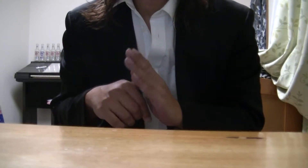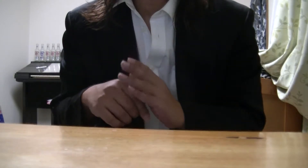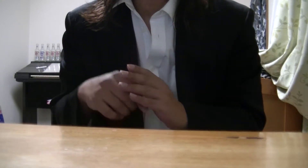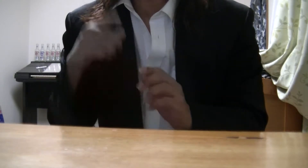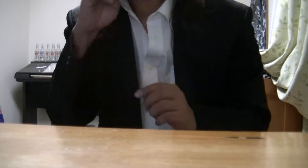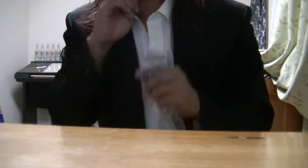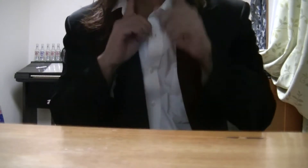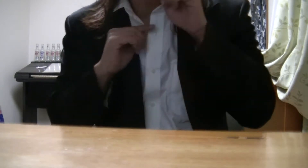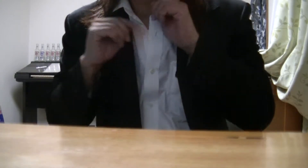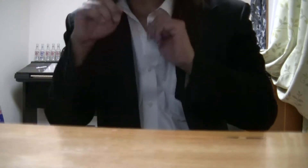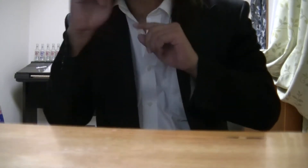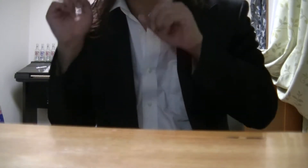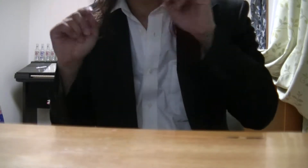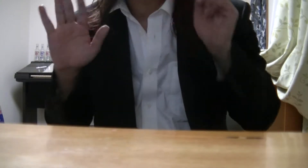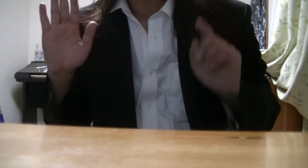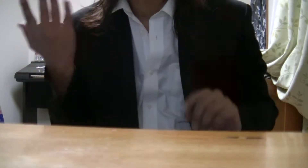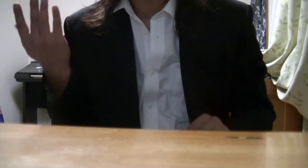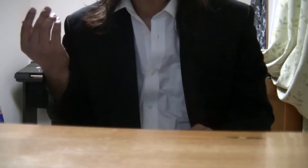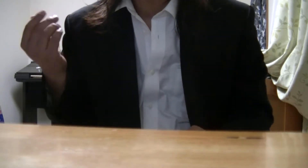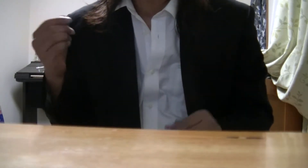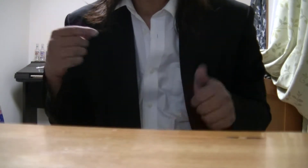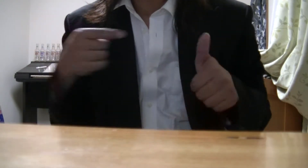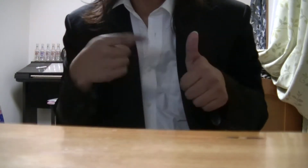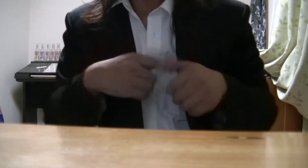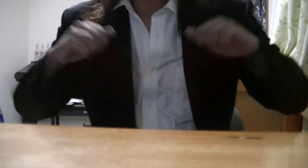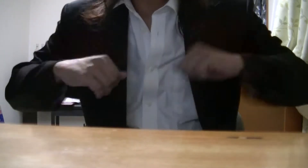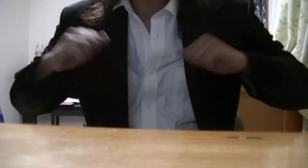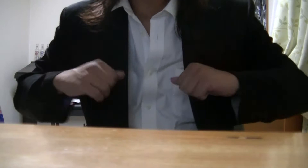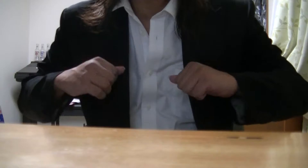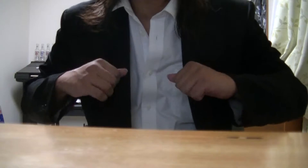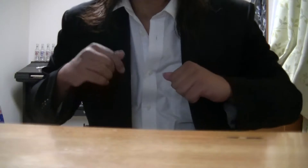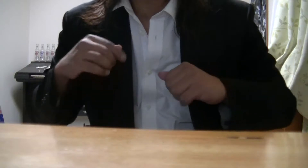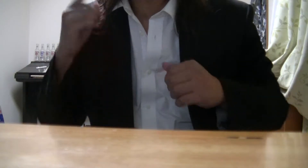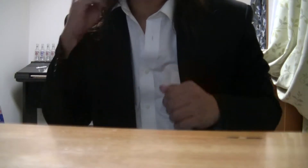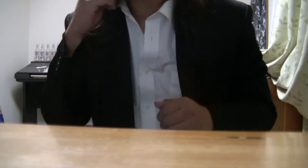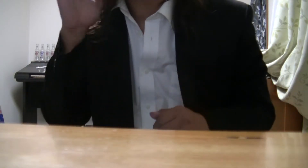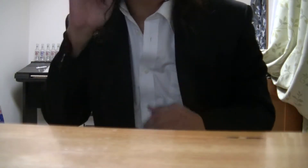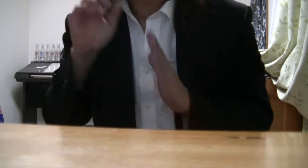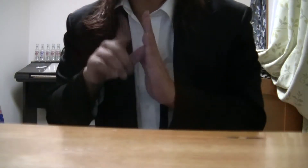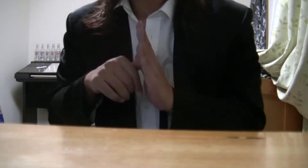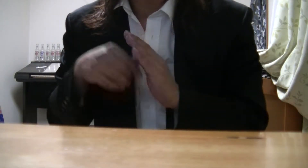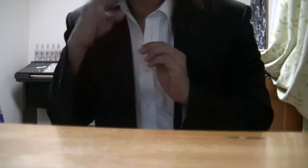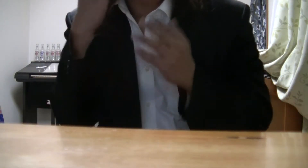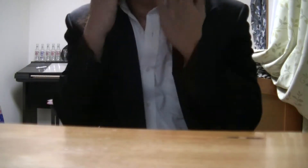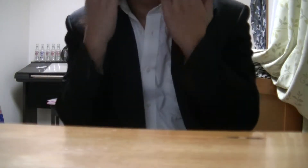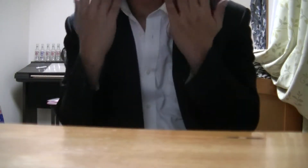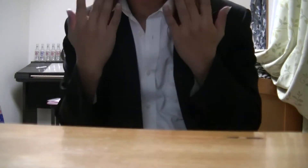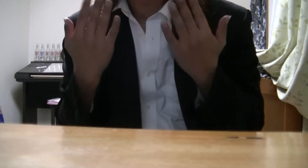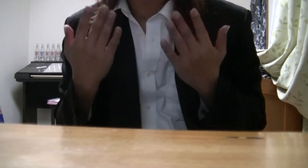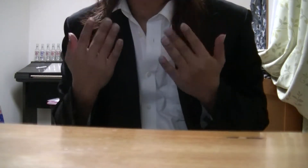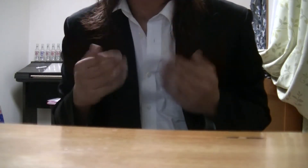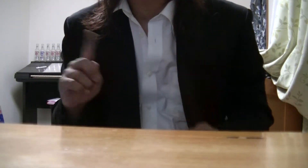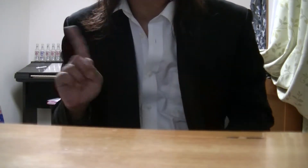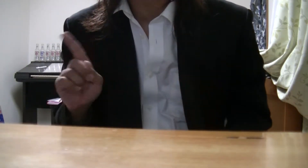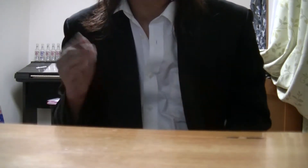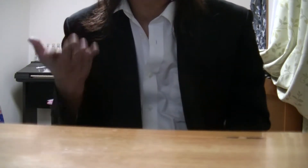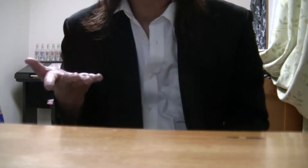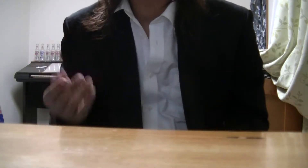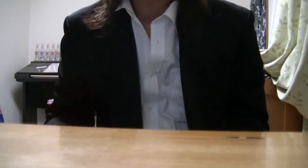のに、源さんが生きてるって聞いた瞬間に涙が溢れましたよねって。でなんで